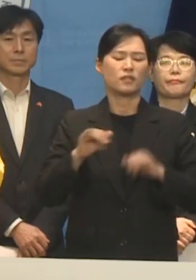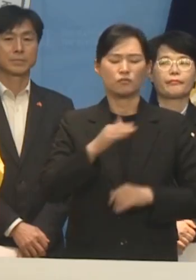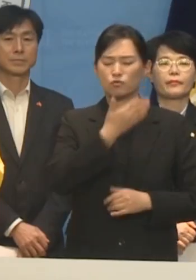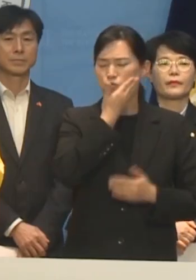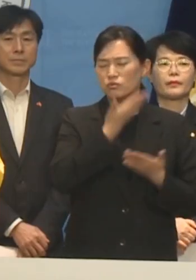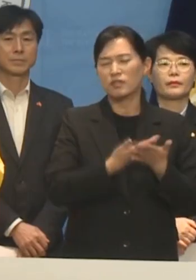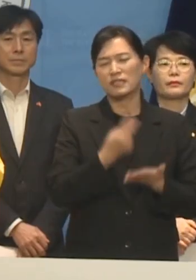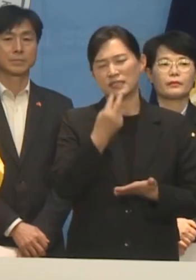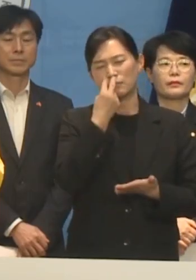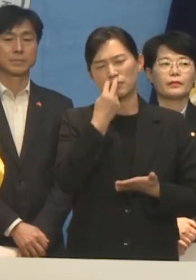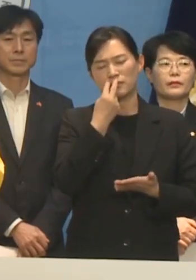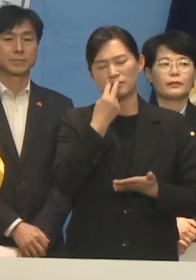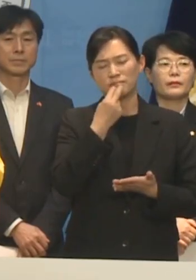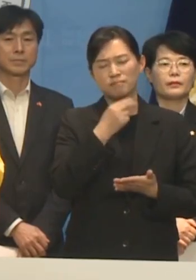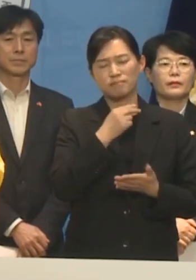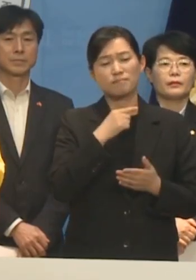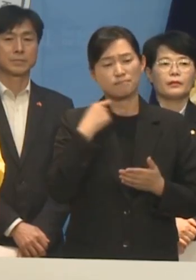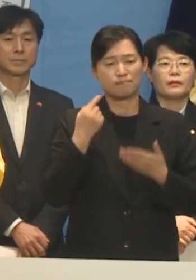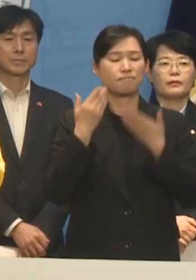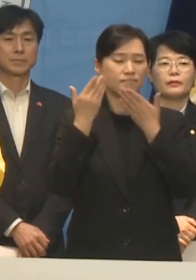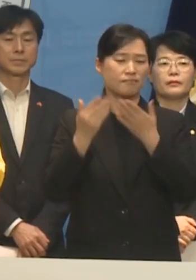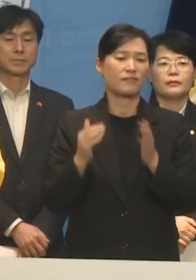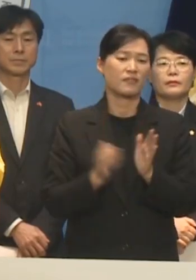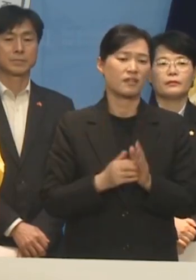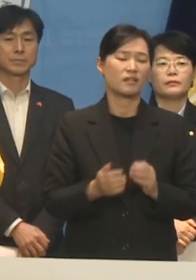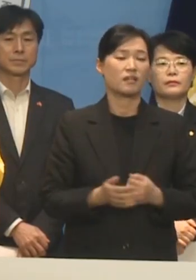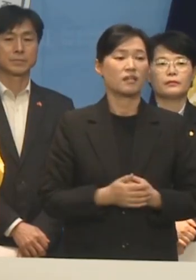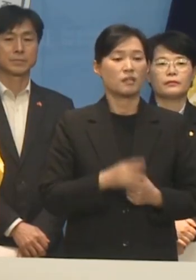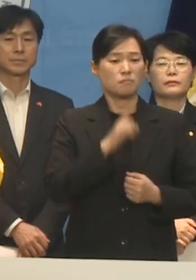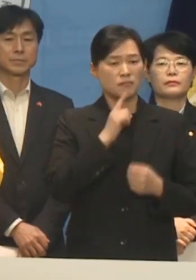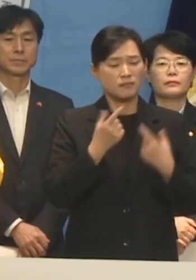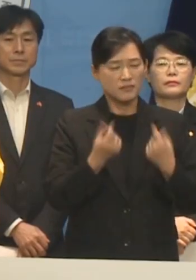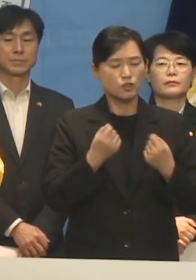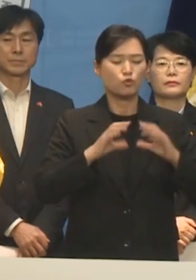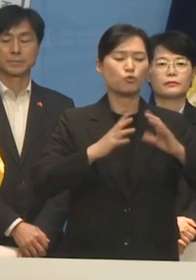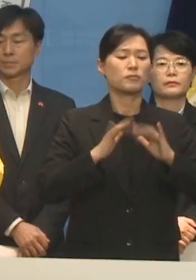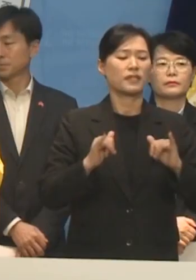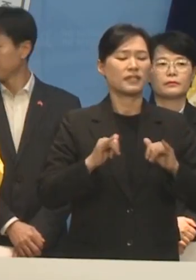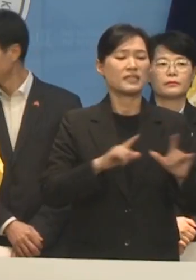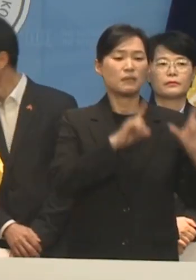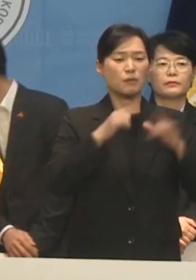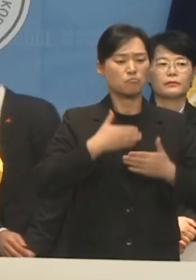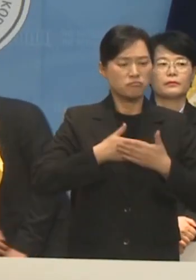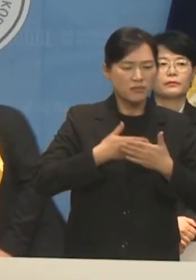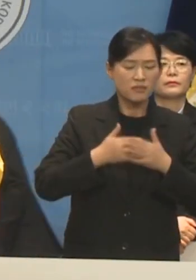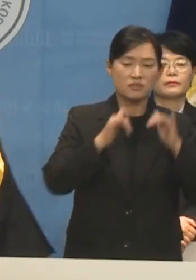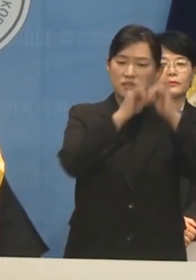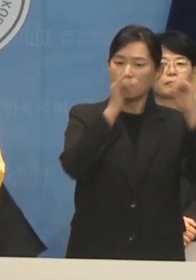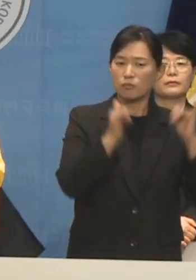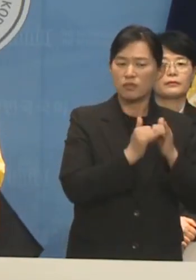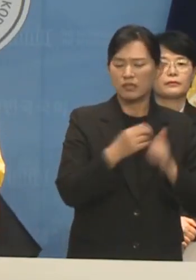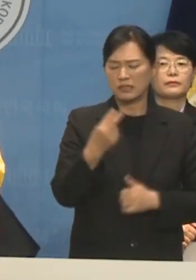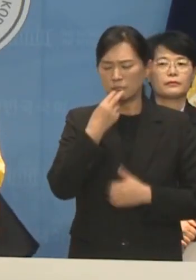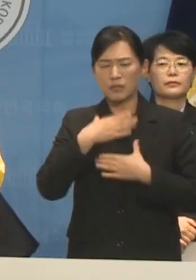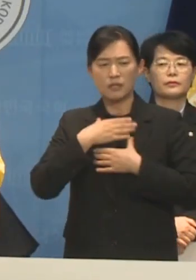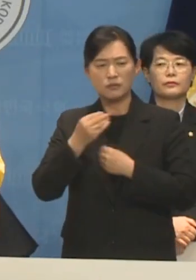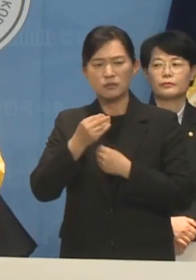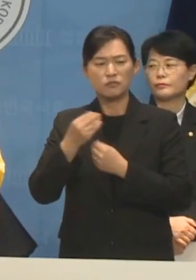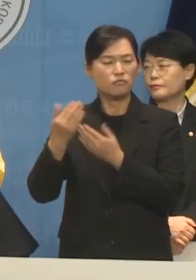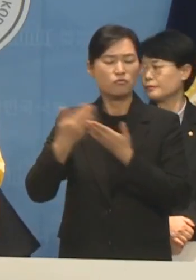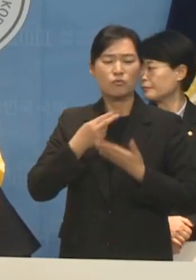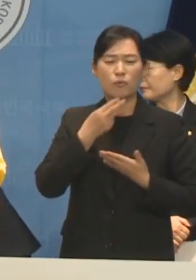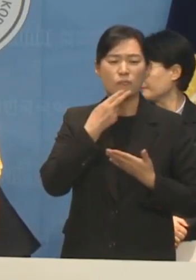목숨으로 그 대가를 치러야 했습니다. 그렇습니다. 이렇게 국민의 삶이 불안한 사회, 생명과 안전이 보장되지